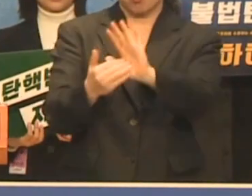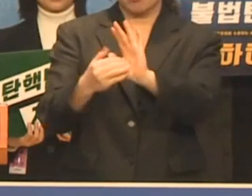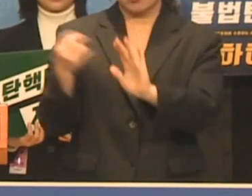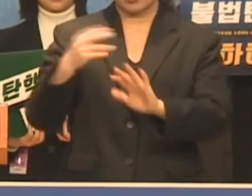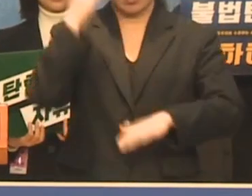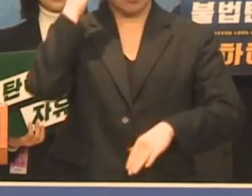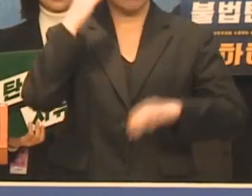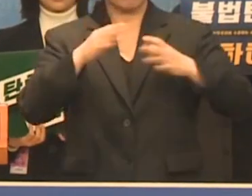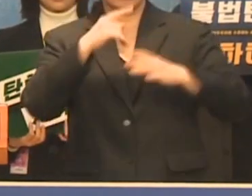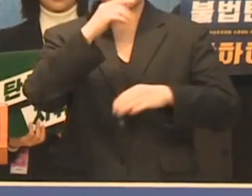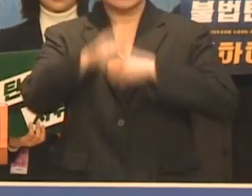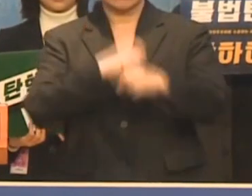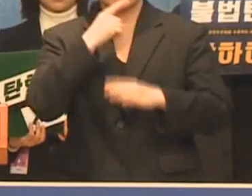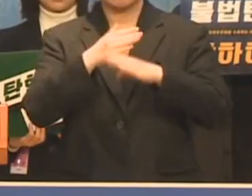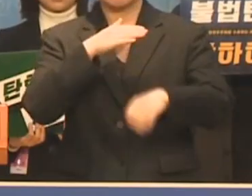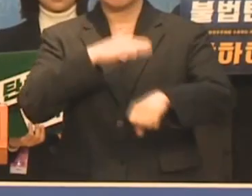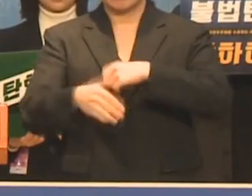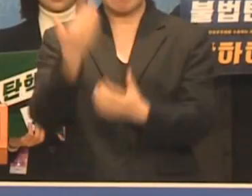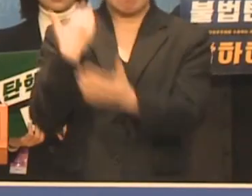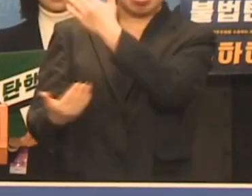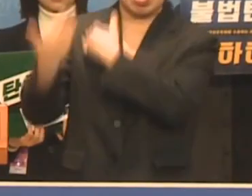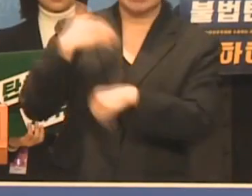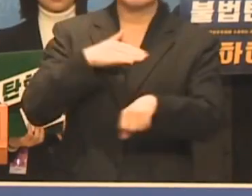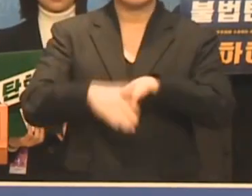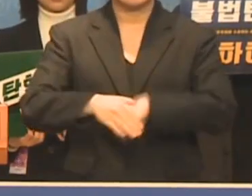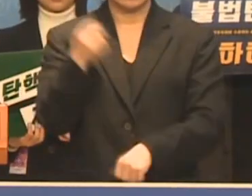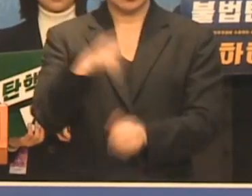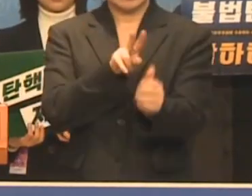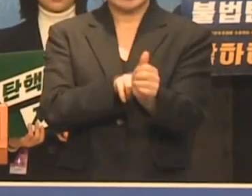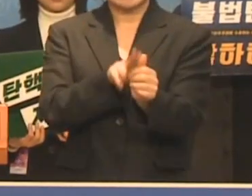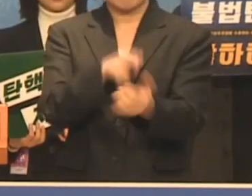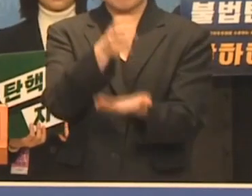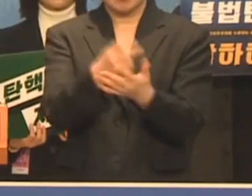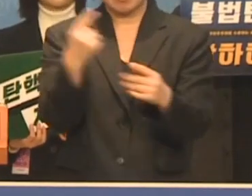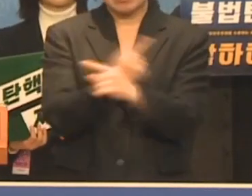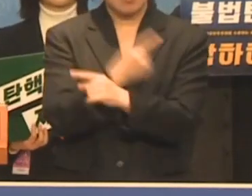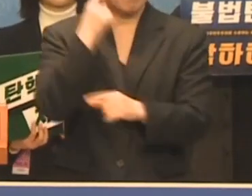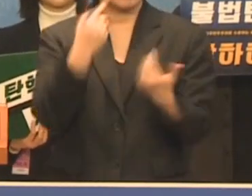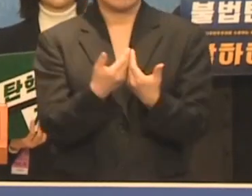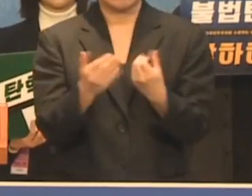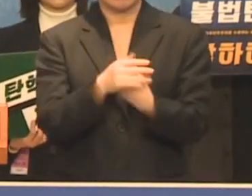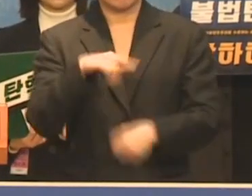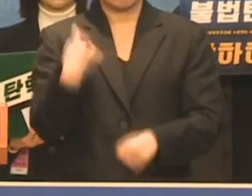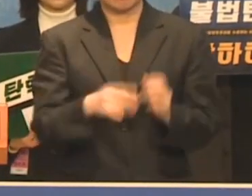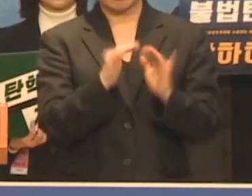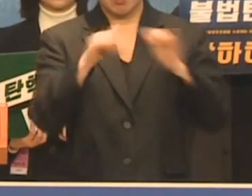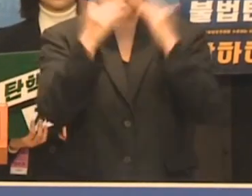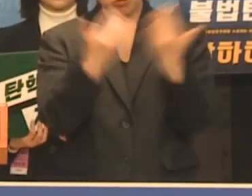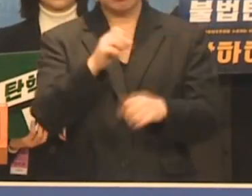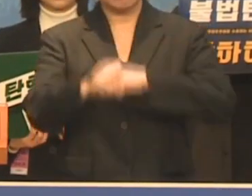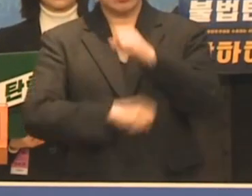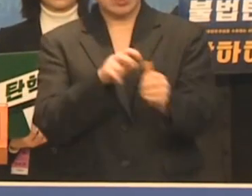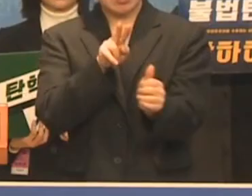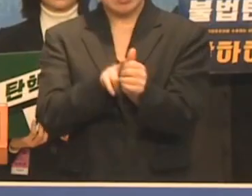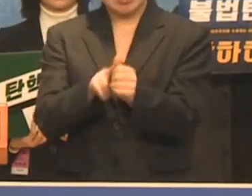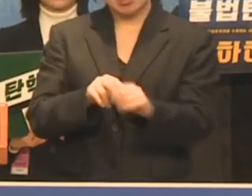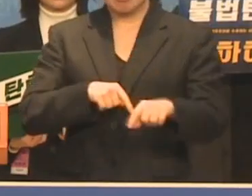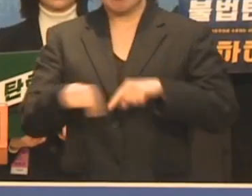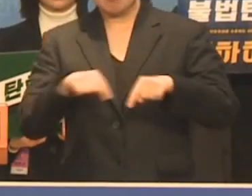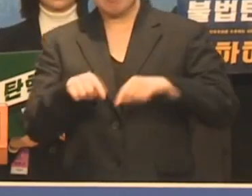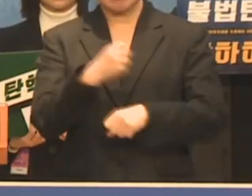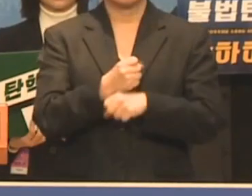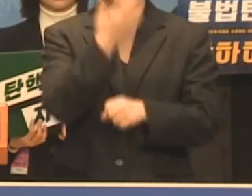대한민국의 자유민주주의를 퇴보시켰습니다. 또한 간첩법 개정안을 반대하여 중국 국민이라면 누구라도 자유롭게 간첩질을 할 수 있는